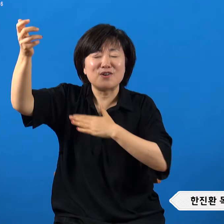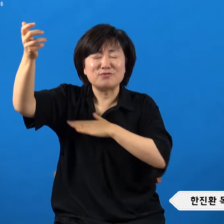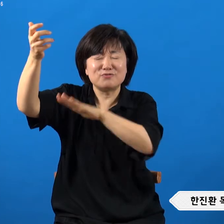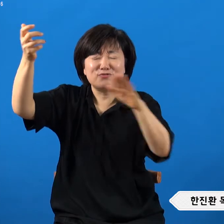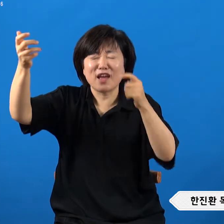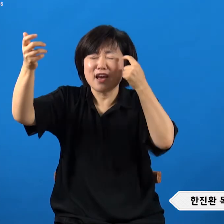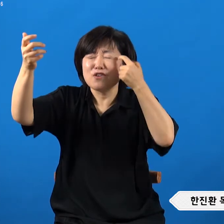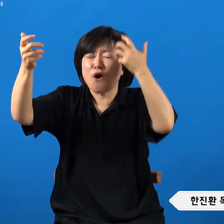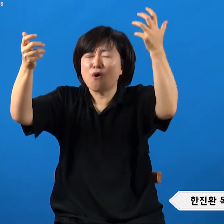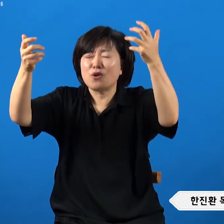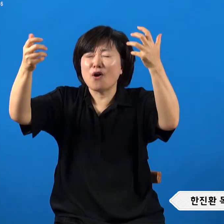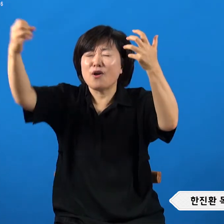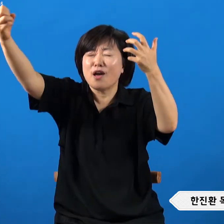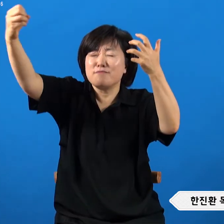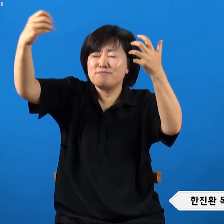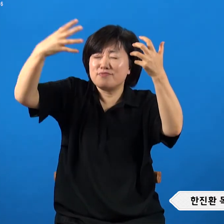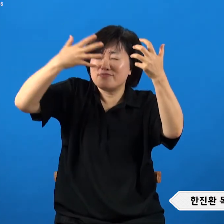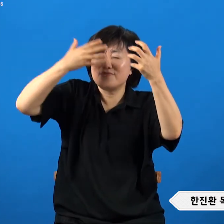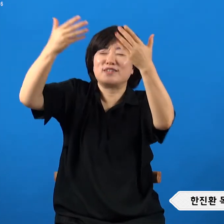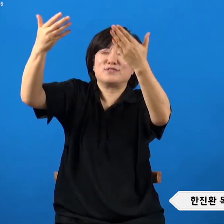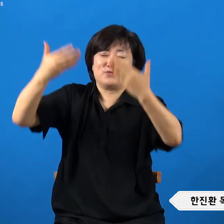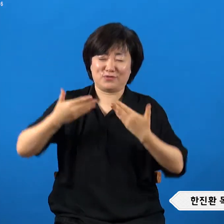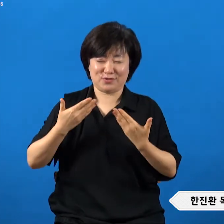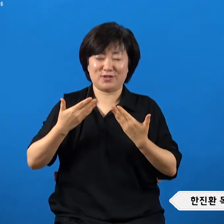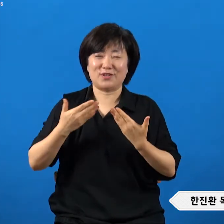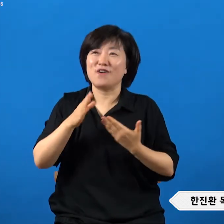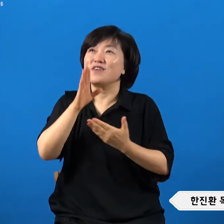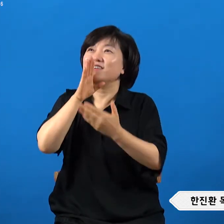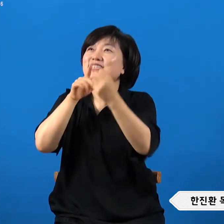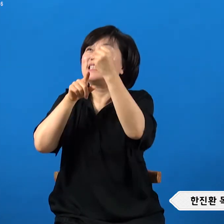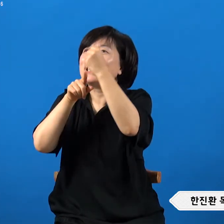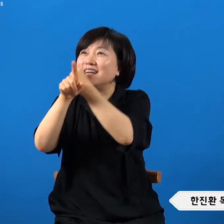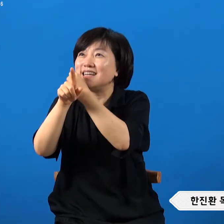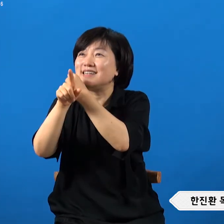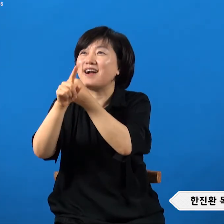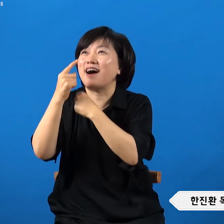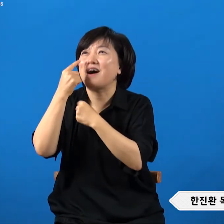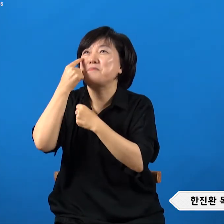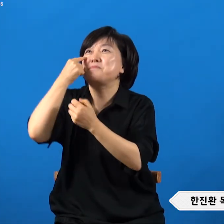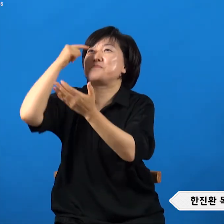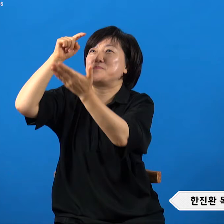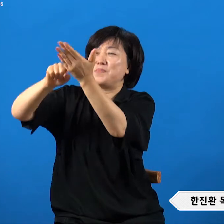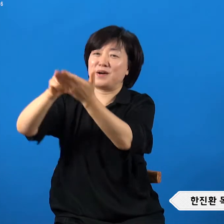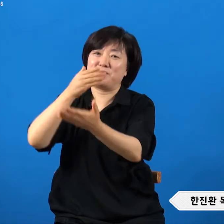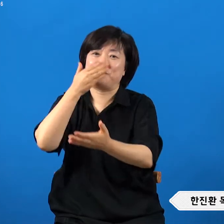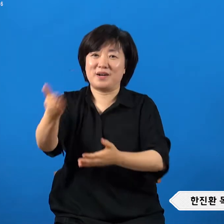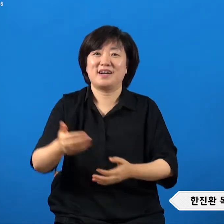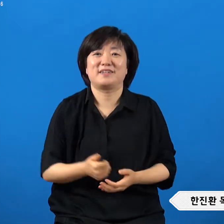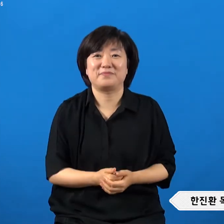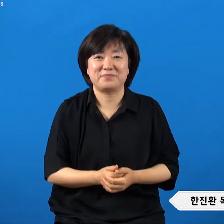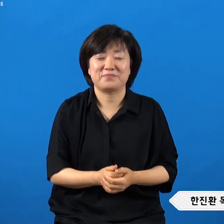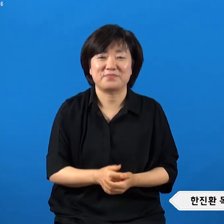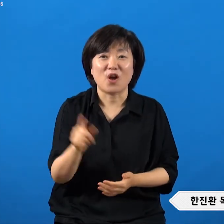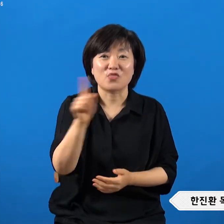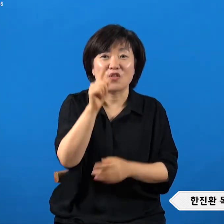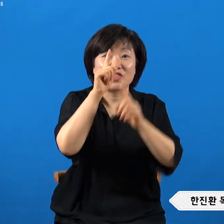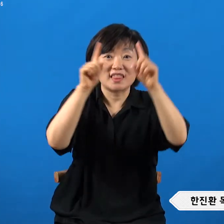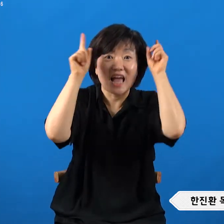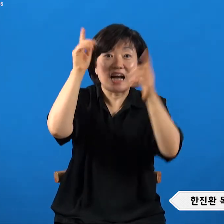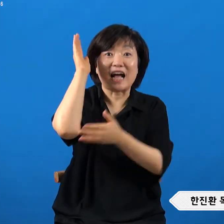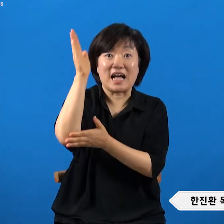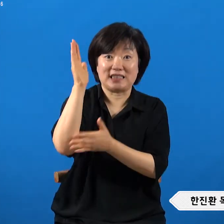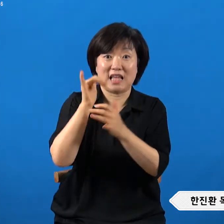빛을 비추어 주십니다. 조명해 주셔서 그래서 진리를 깨달을 수가 있습니다. 어떤 대학